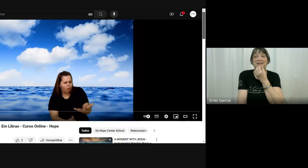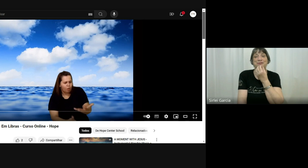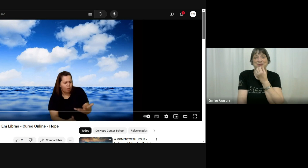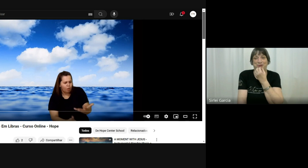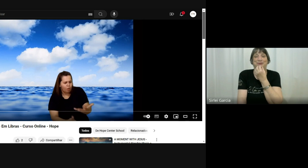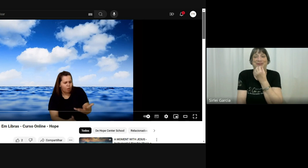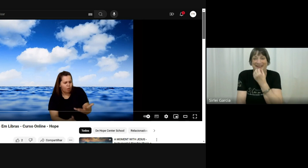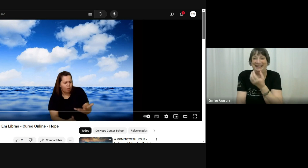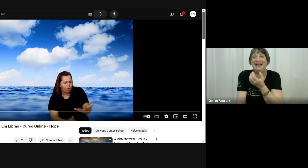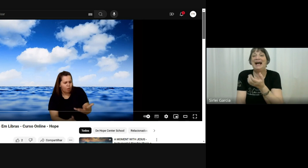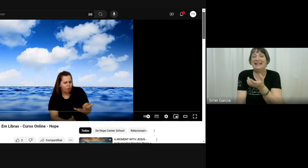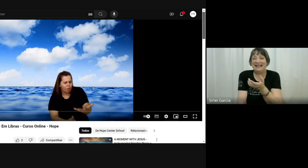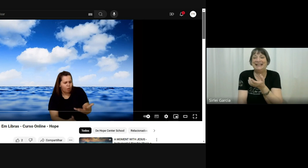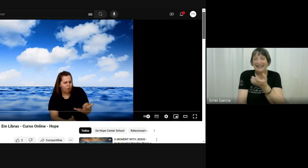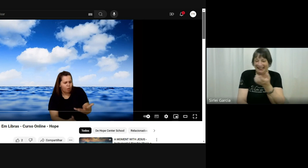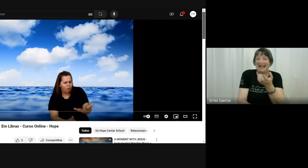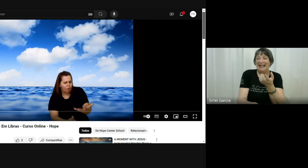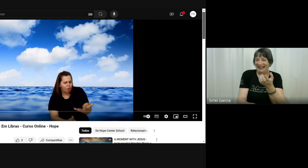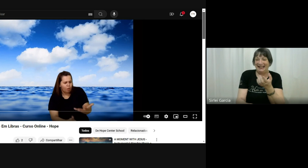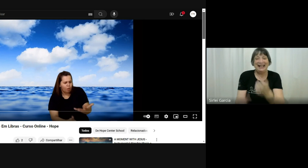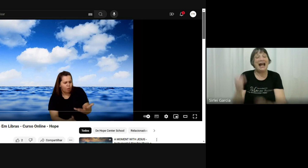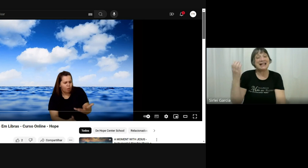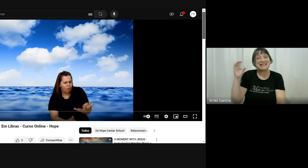ai, é difícil. Né?